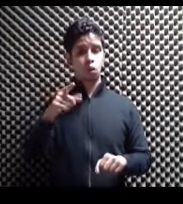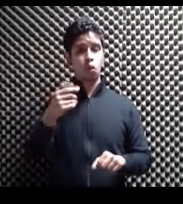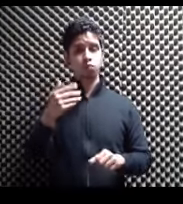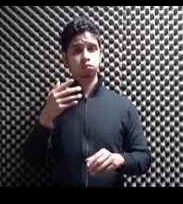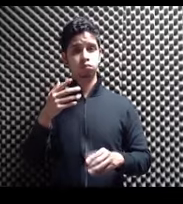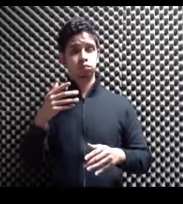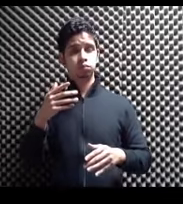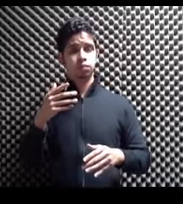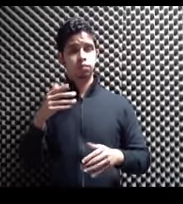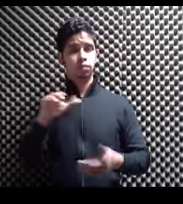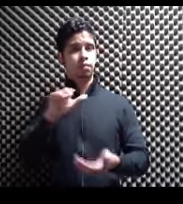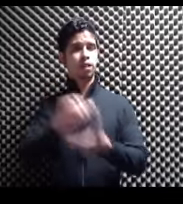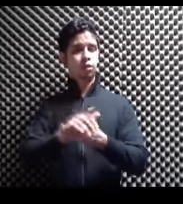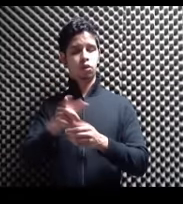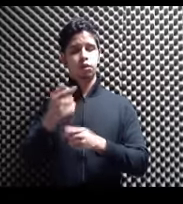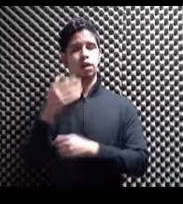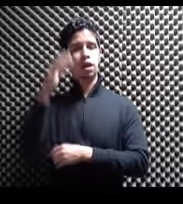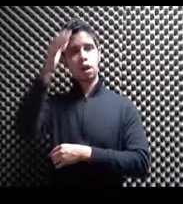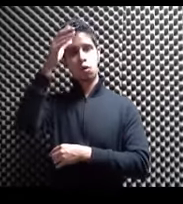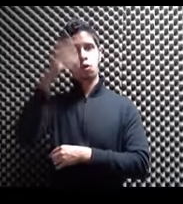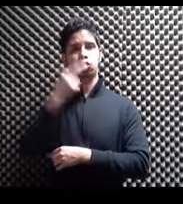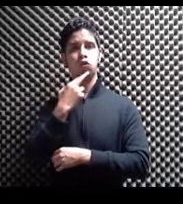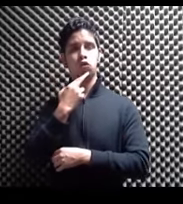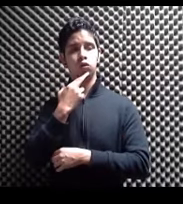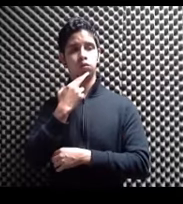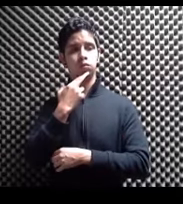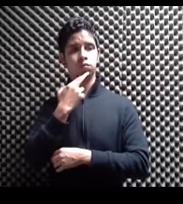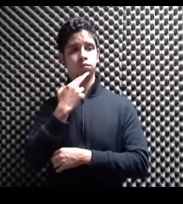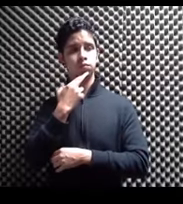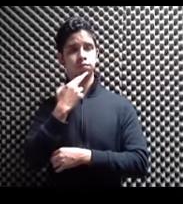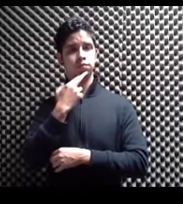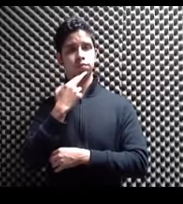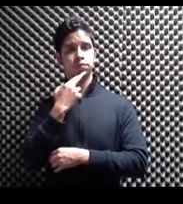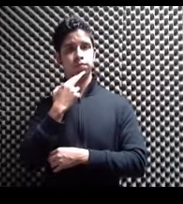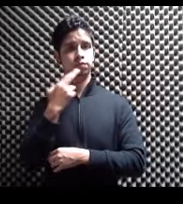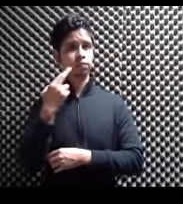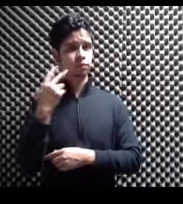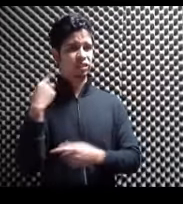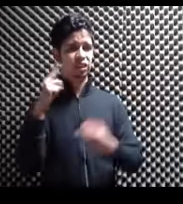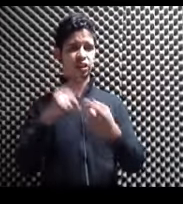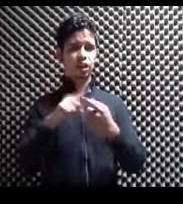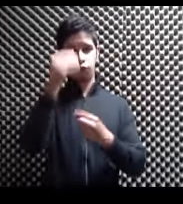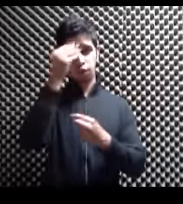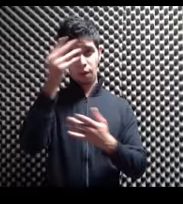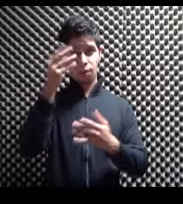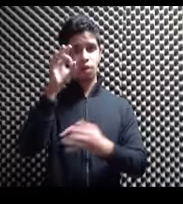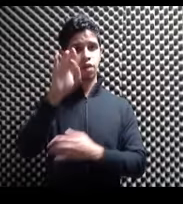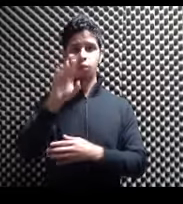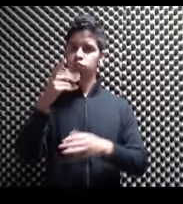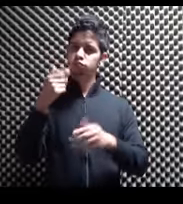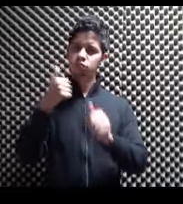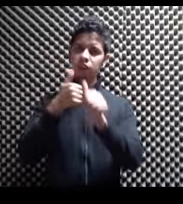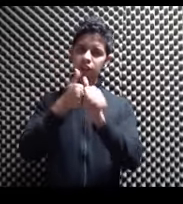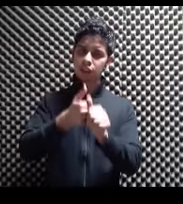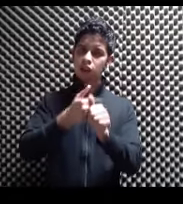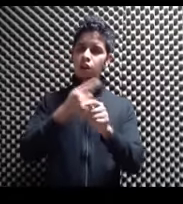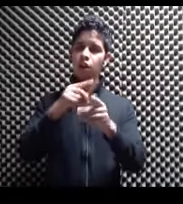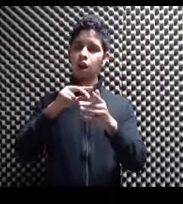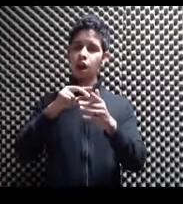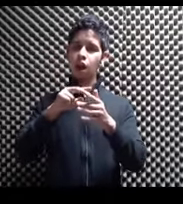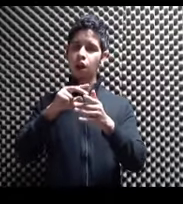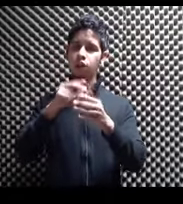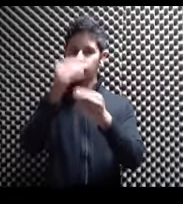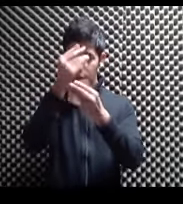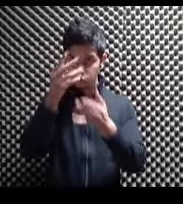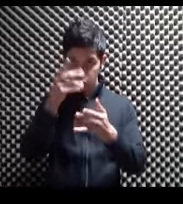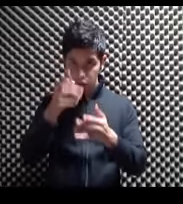Eliu, desde que posteamos el caso en Facebook, lo siguieron y nos ayudaron con la rehabilitación, más lo adoptaron. Casi